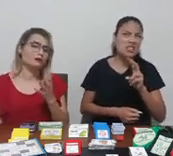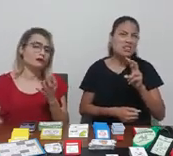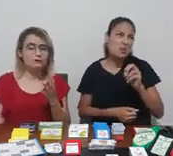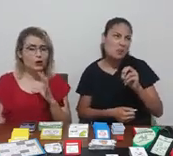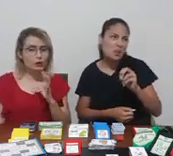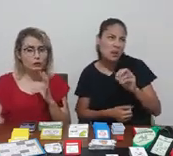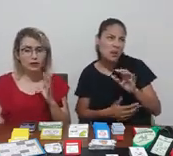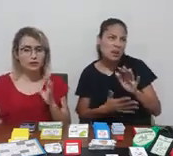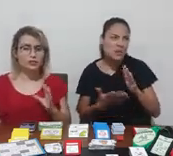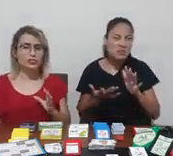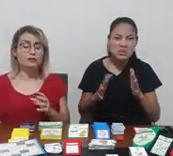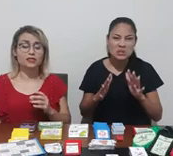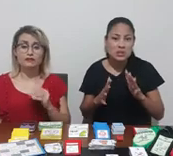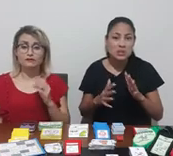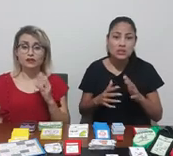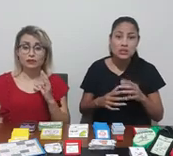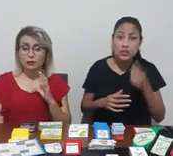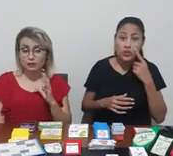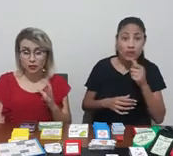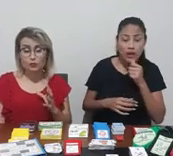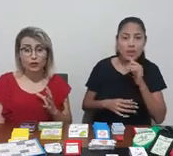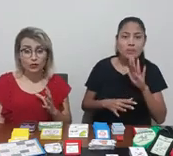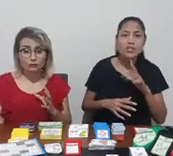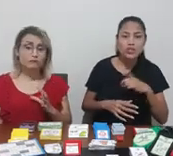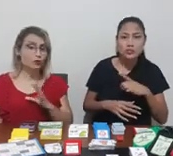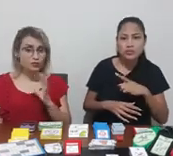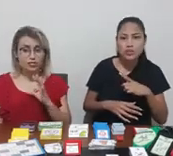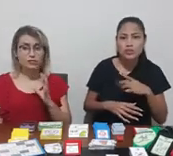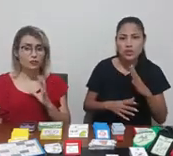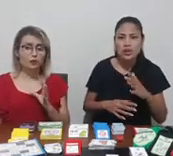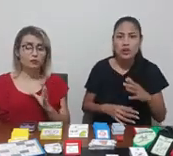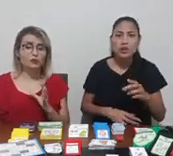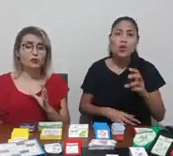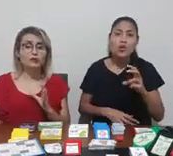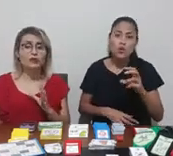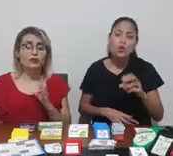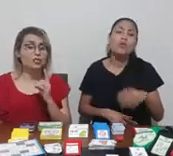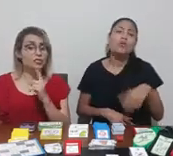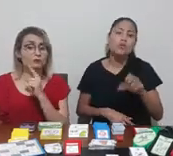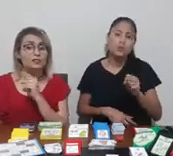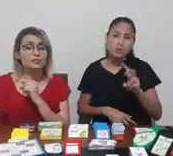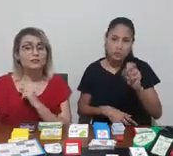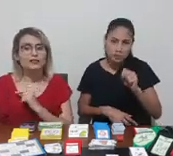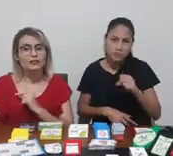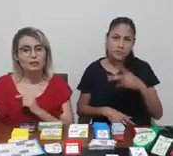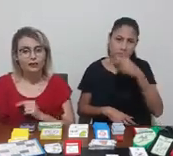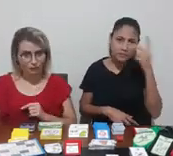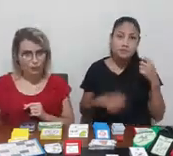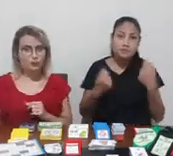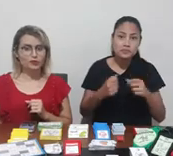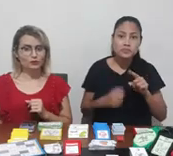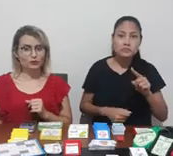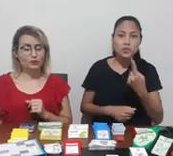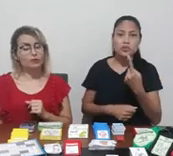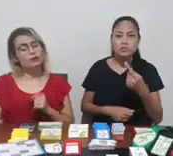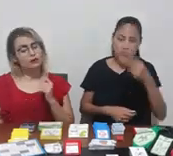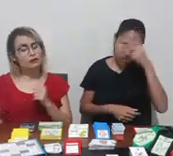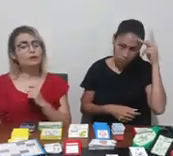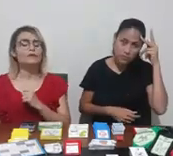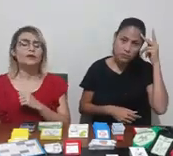850. Não acompanhei esses dias, mas enfim, temos 850 pessoas e a gente precisa bater a meta de 1000